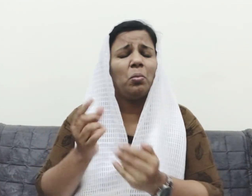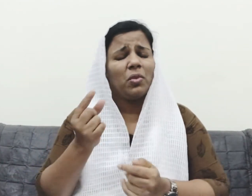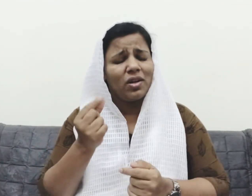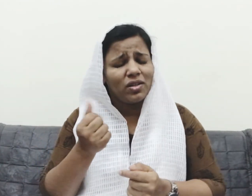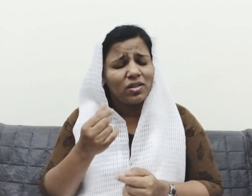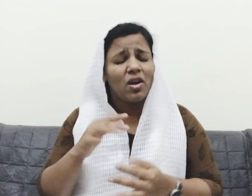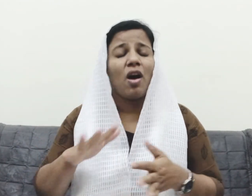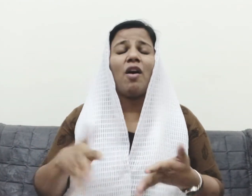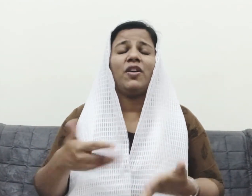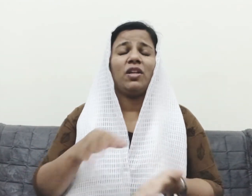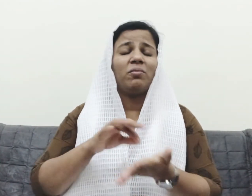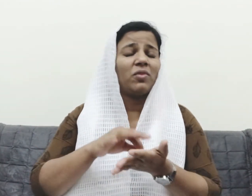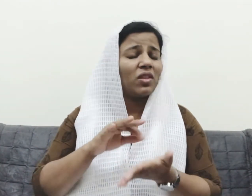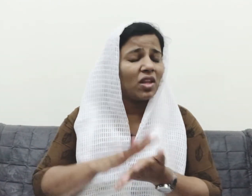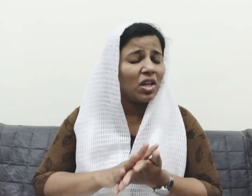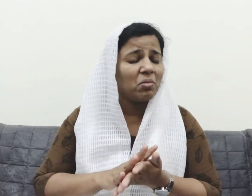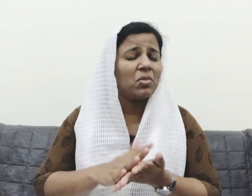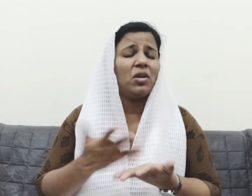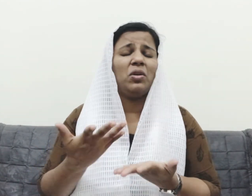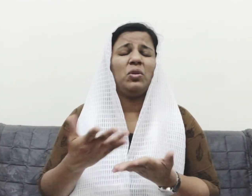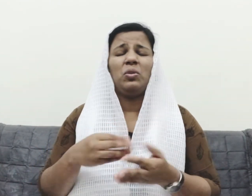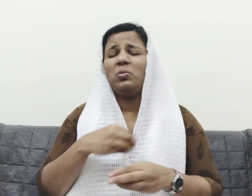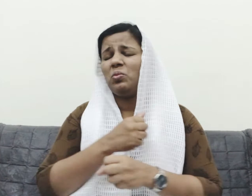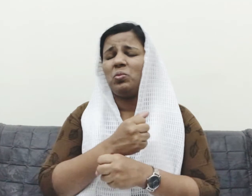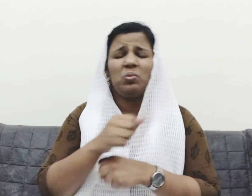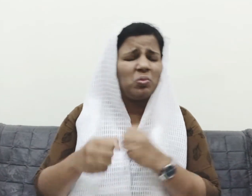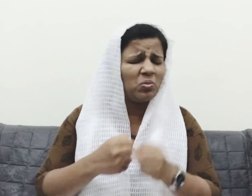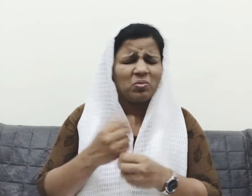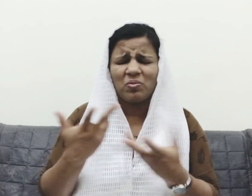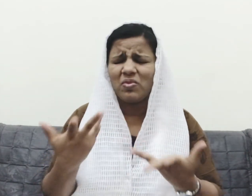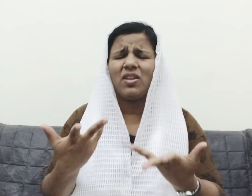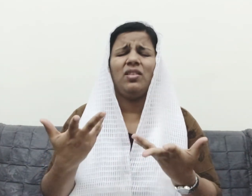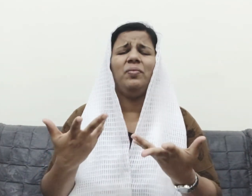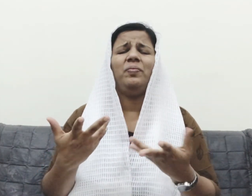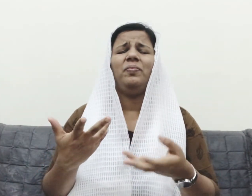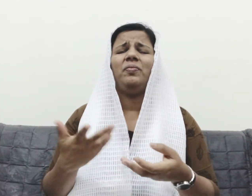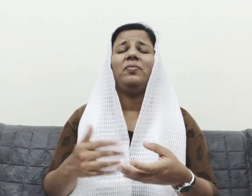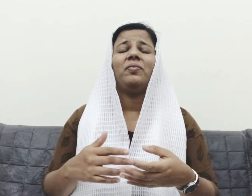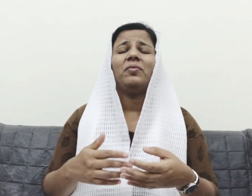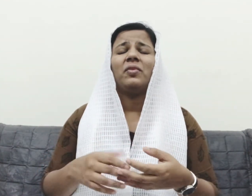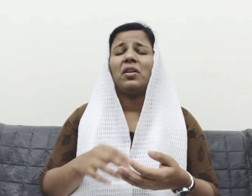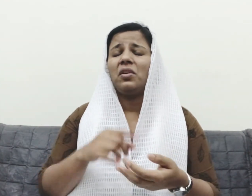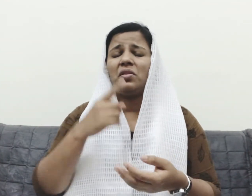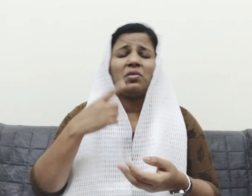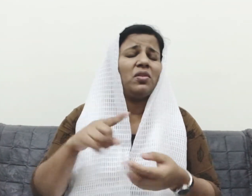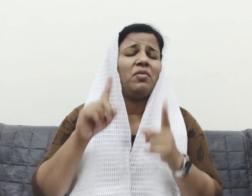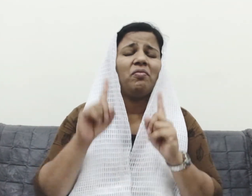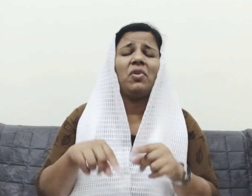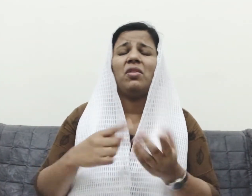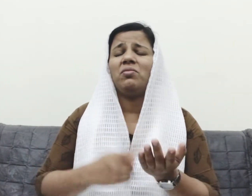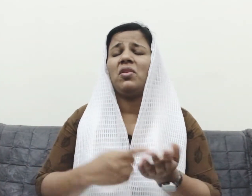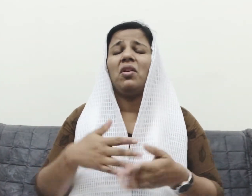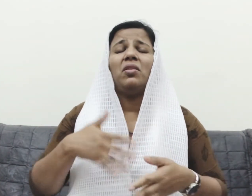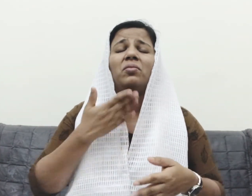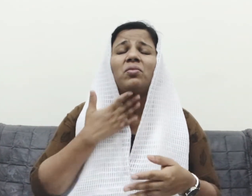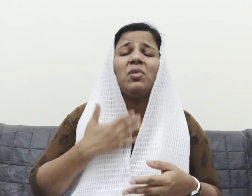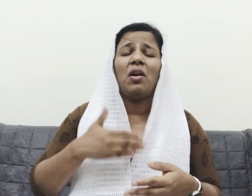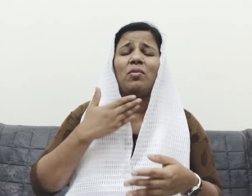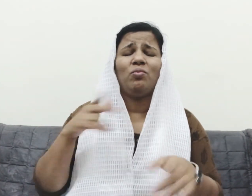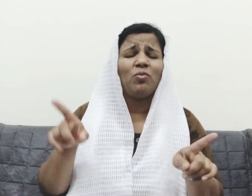ആവശ്യമാകാം, നിയമപരമായ പ്രശ്നത്തിൽ കുടുങ്ങിയിരിക്കുന്നവരാകാം, അല്ലെങ്കിൽ കർത്താവെ ഒരു നീതിക്ക് വേണ്ടി ദാഹിക്കുന്നവരാകാം. കർത്താവെ, അങ്ങനെ